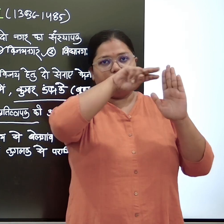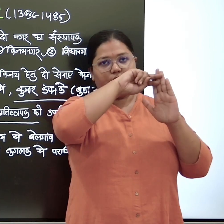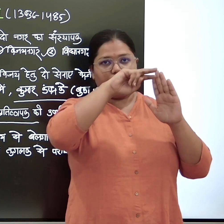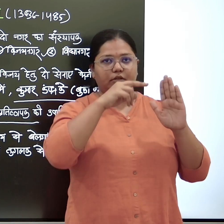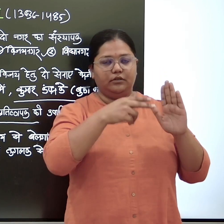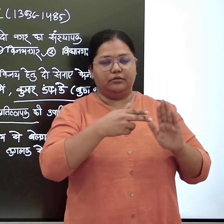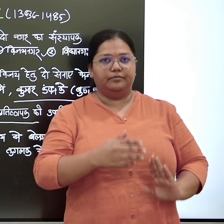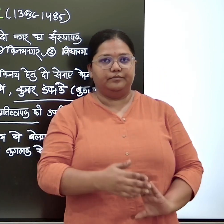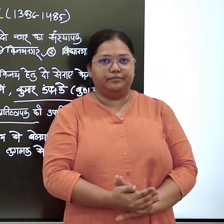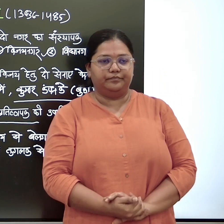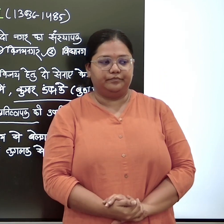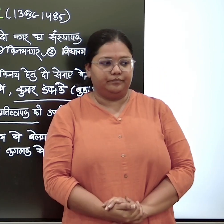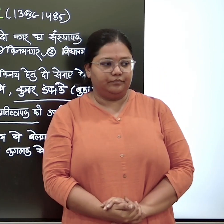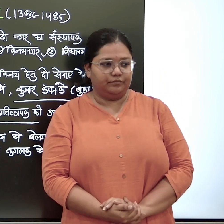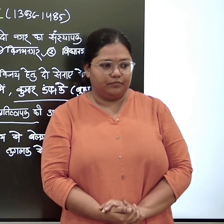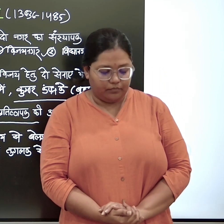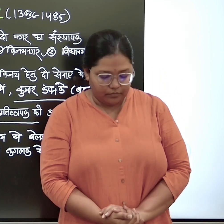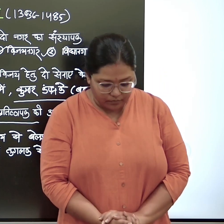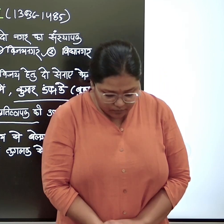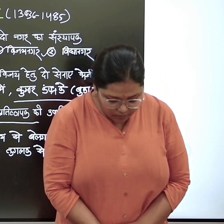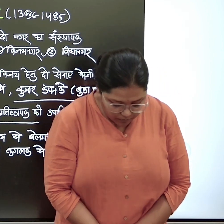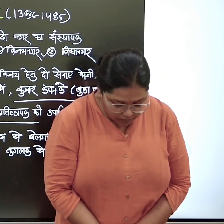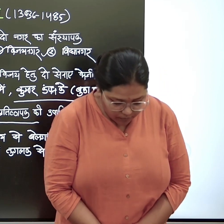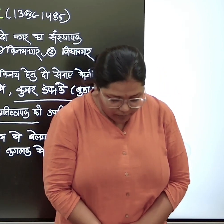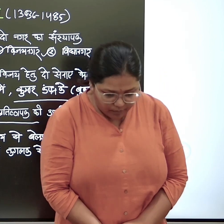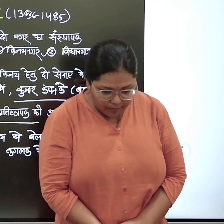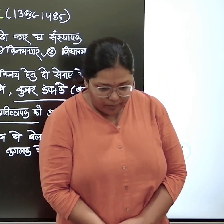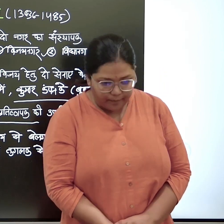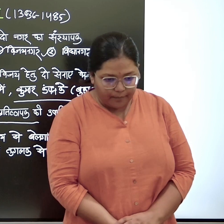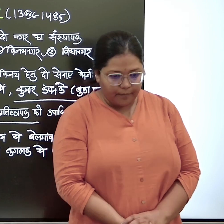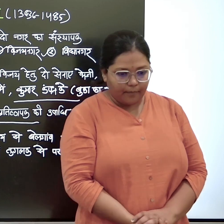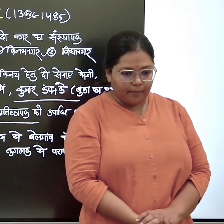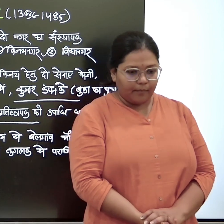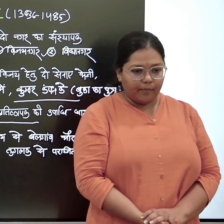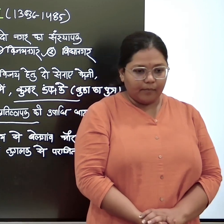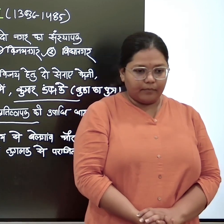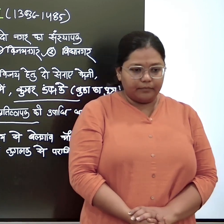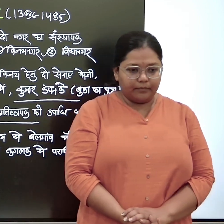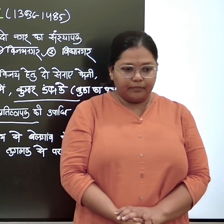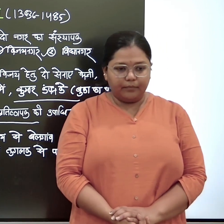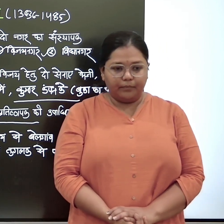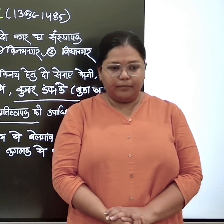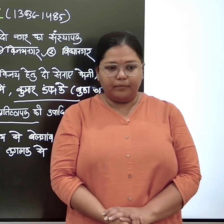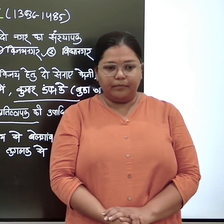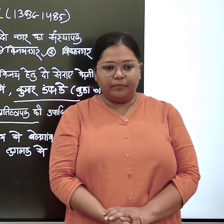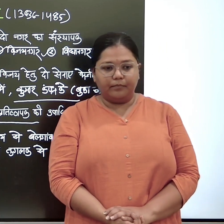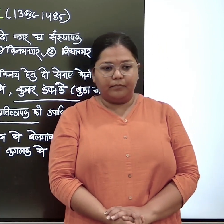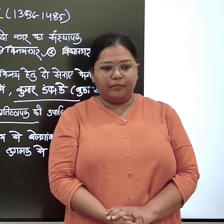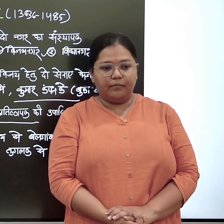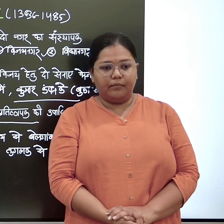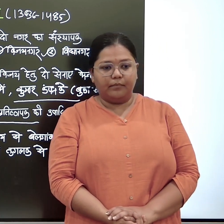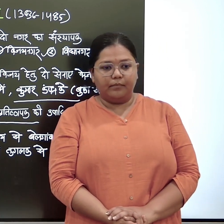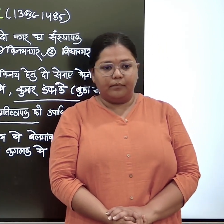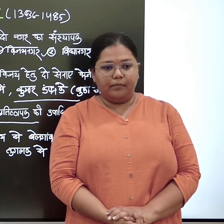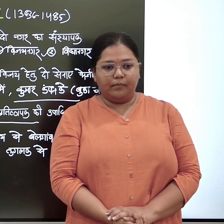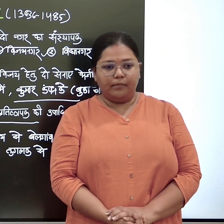मार्ग प्रतिष्ठापक की उपाधि धारण की, ठीक। तीसरा लिखो